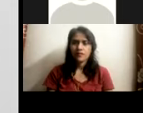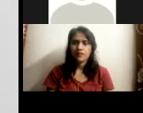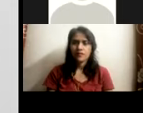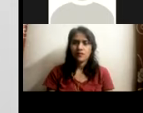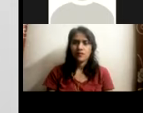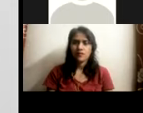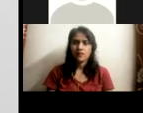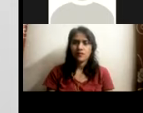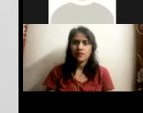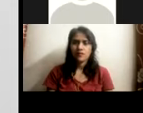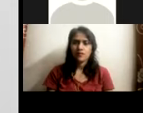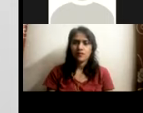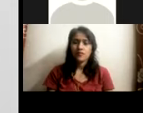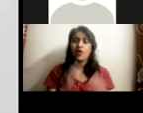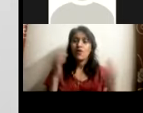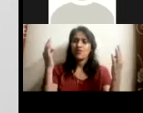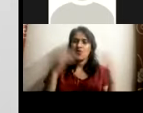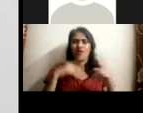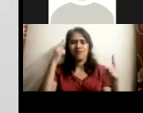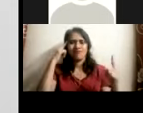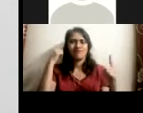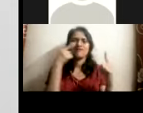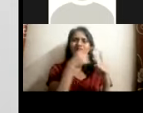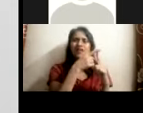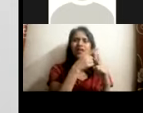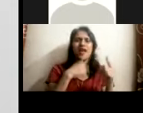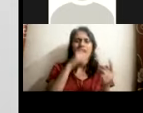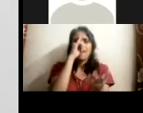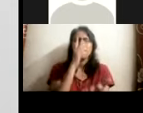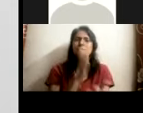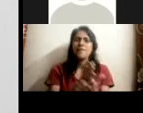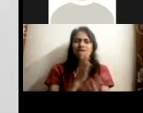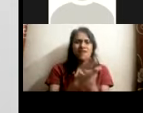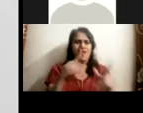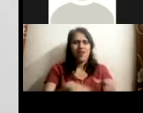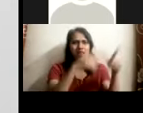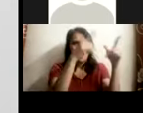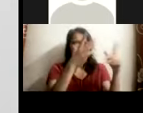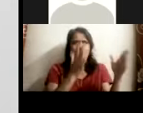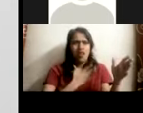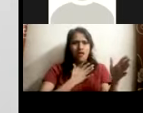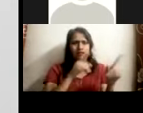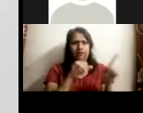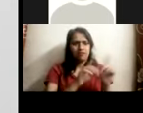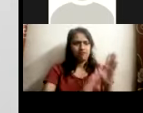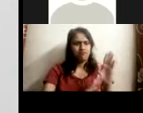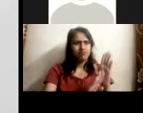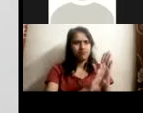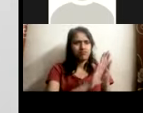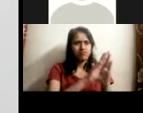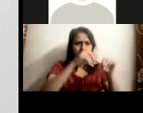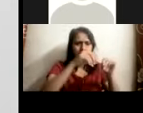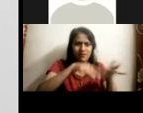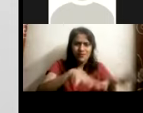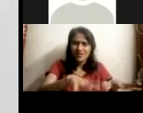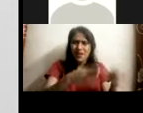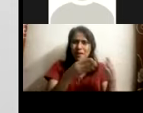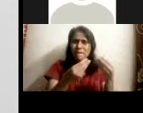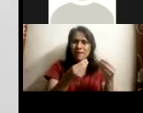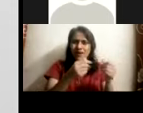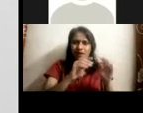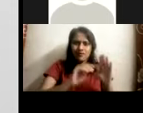approach hai mera, and I believe that it is a tree, it is a living being, it grows in the soil, बड़ा होता है, and